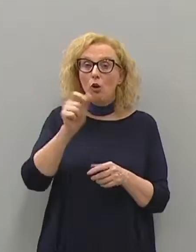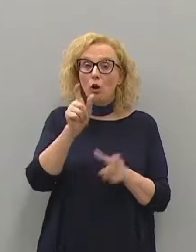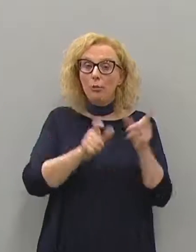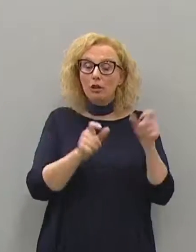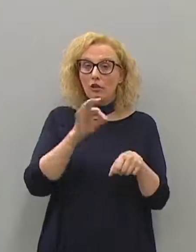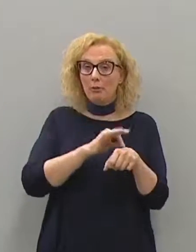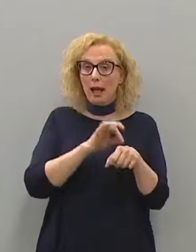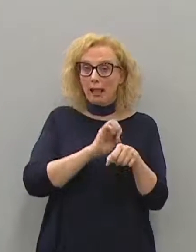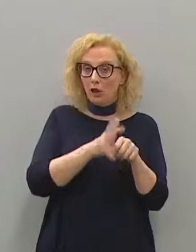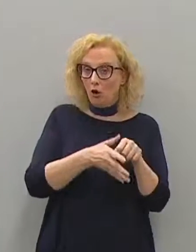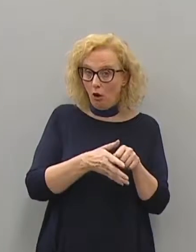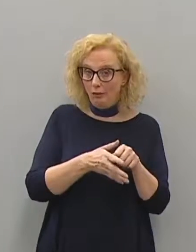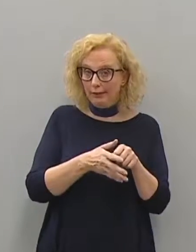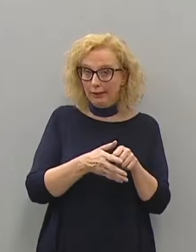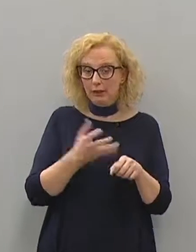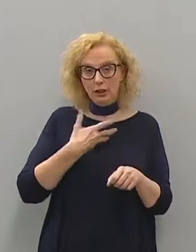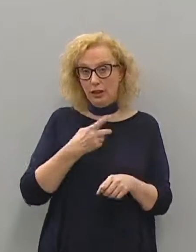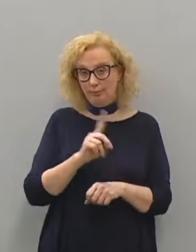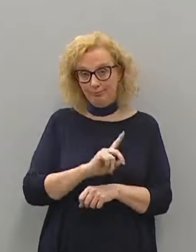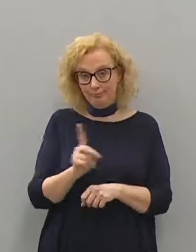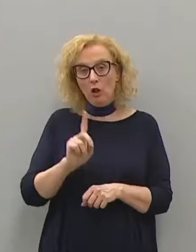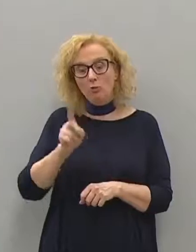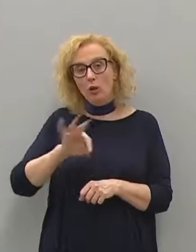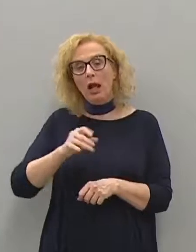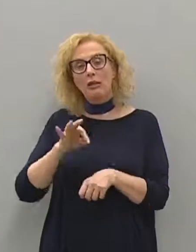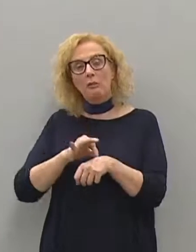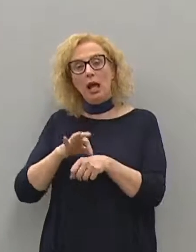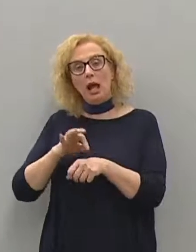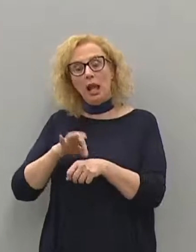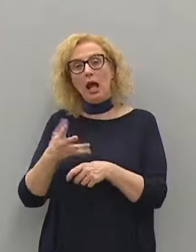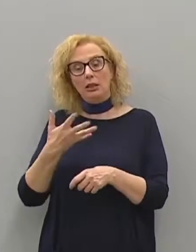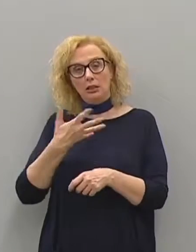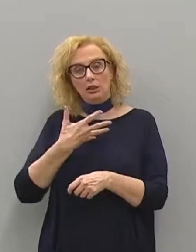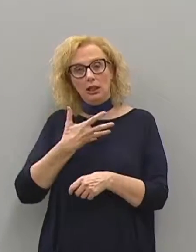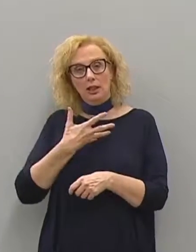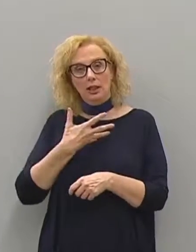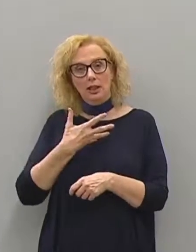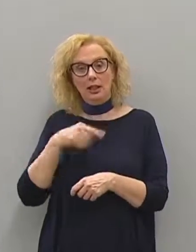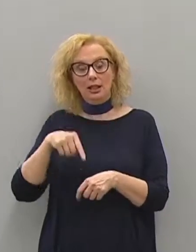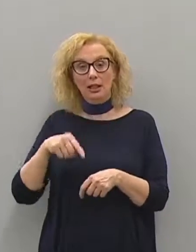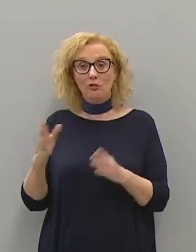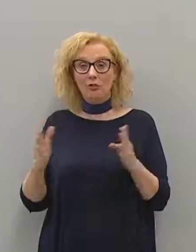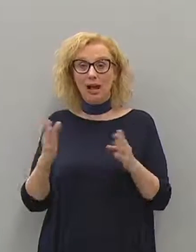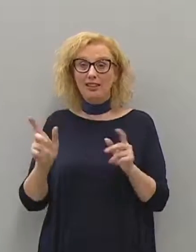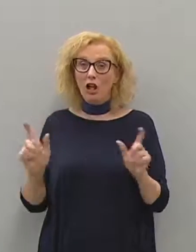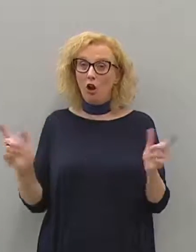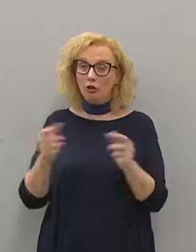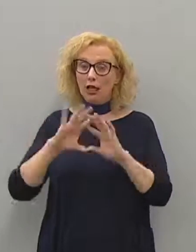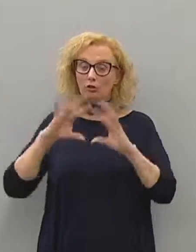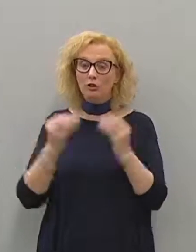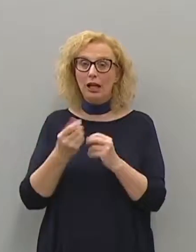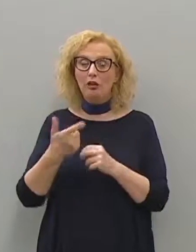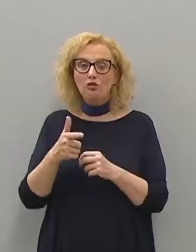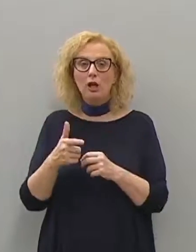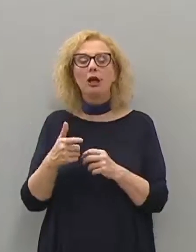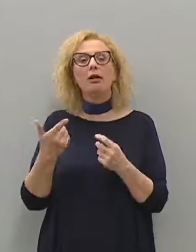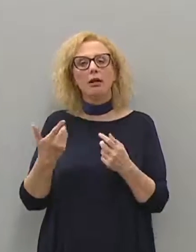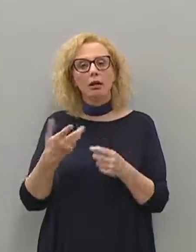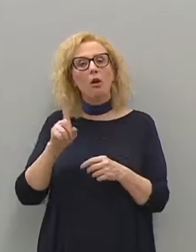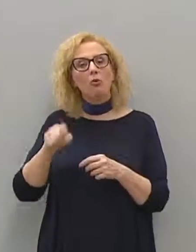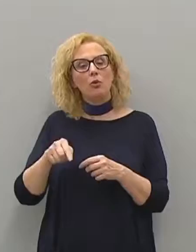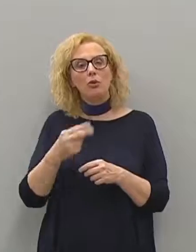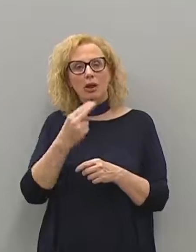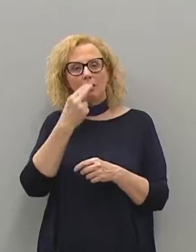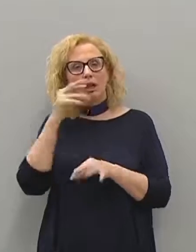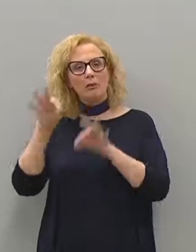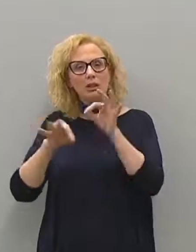comici sono anche gli altri gli altri malati e in questa fase in cui non c'erano dan totale si rischia che ci siano anche terapie intensive che crescono per un